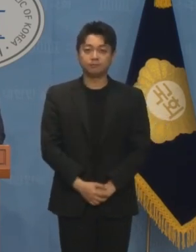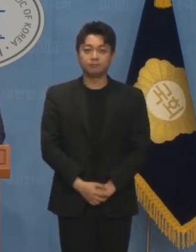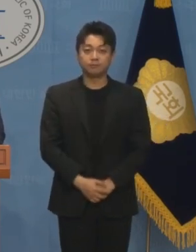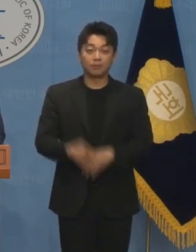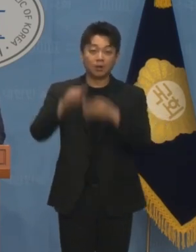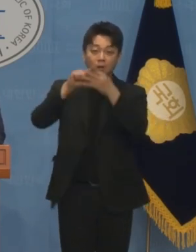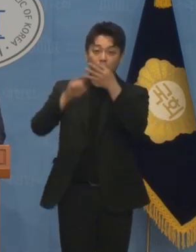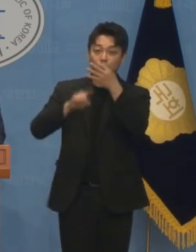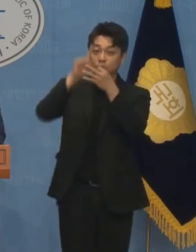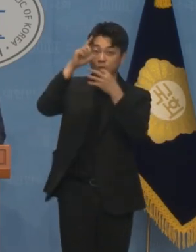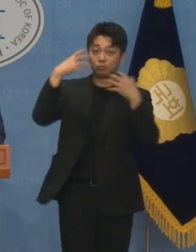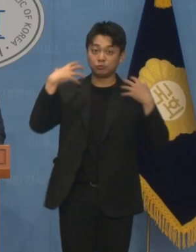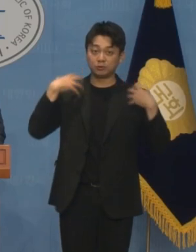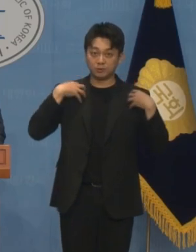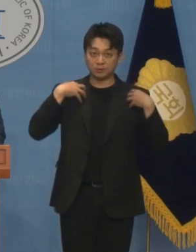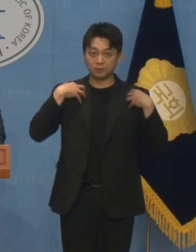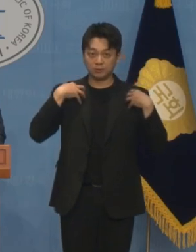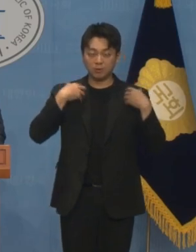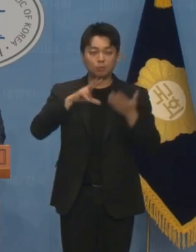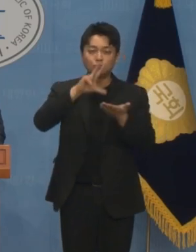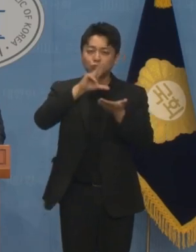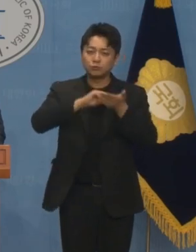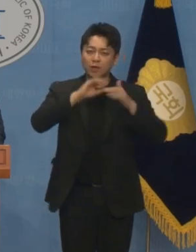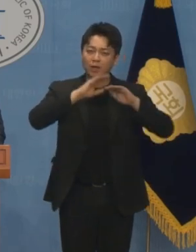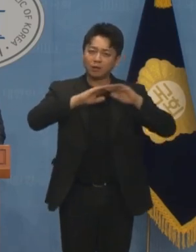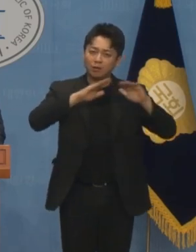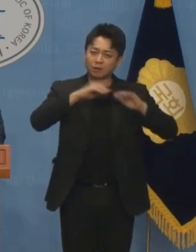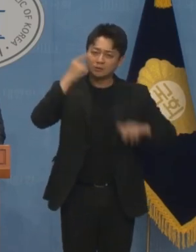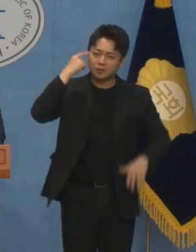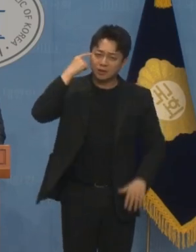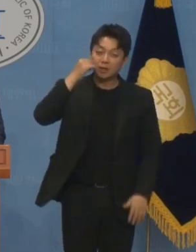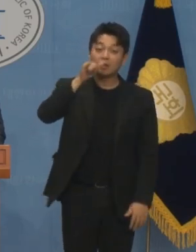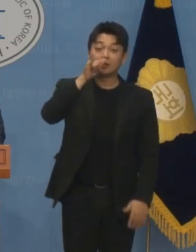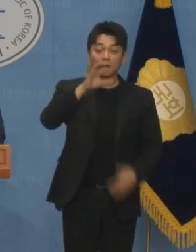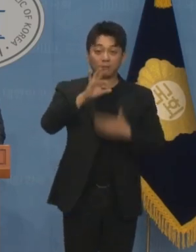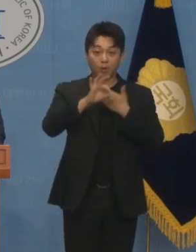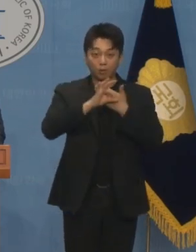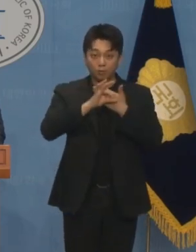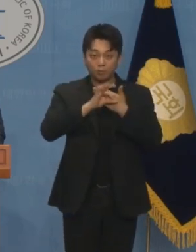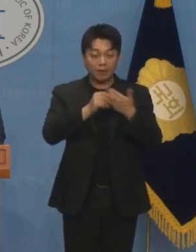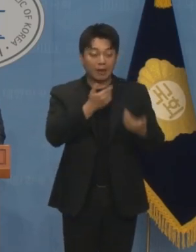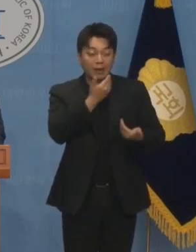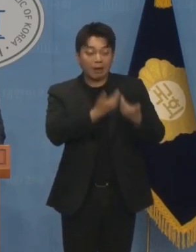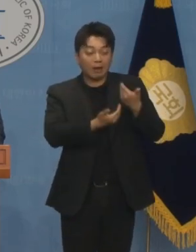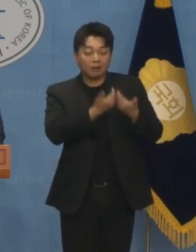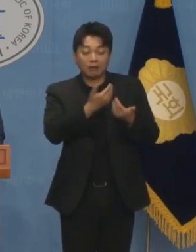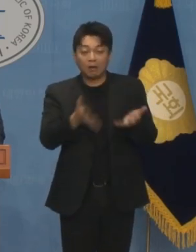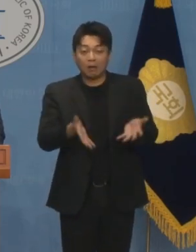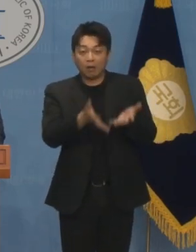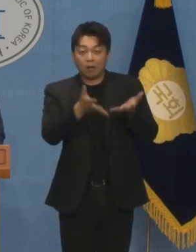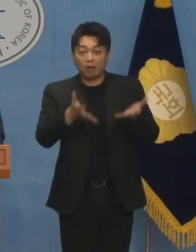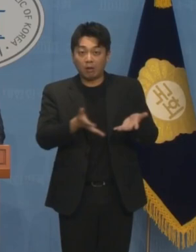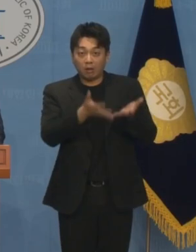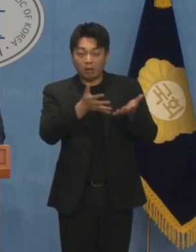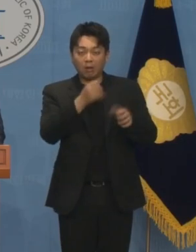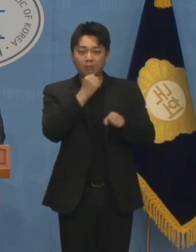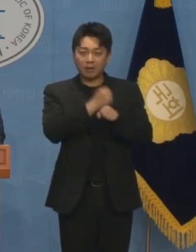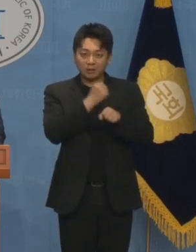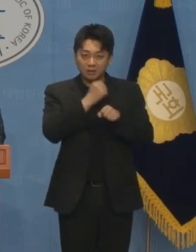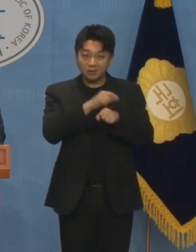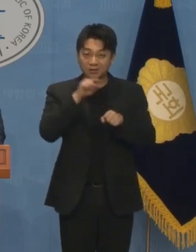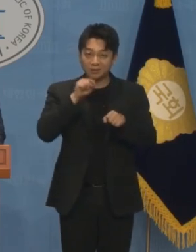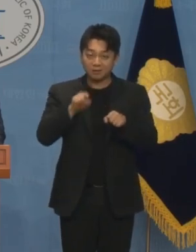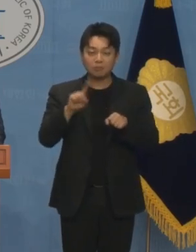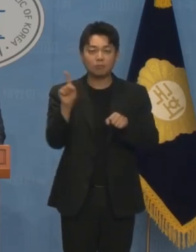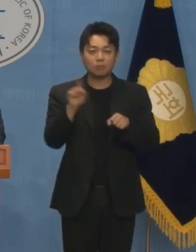윤석열 정부가 정말 문제를 해결할 의지가 있다면 남북 갈등을 유발하는 탈북민 단체의